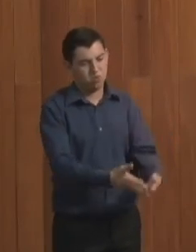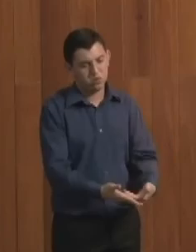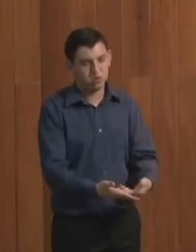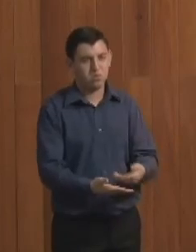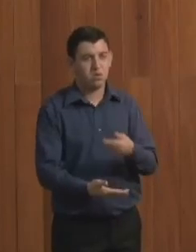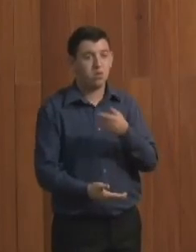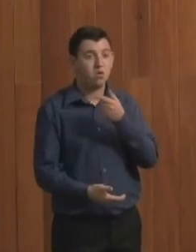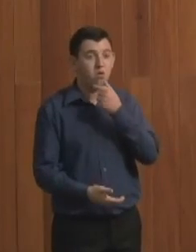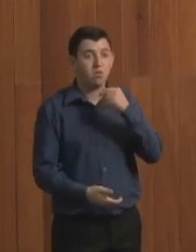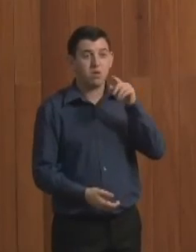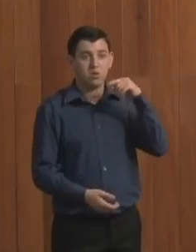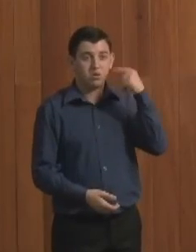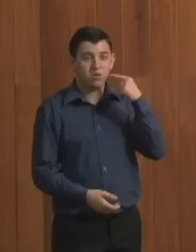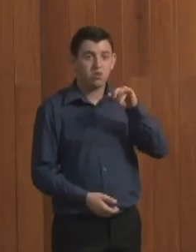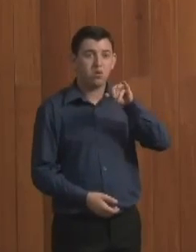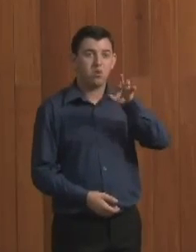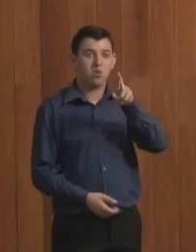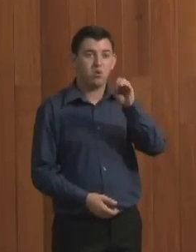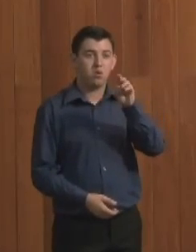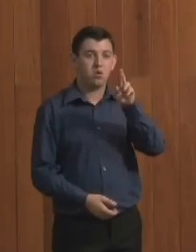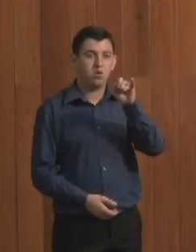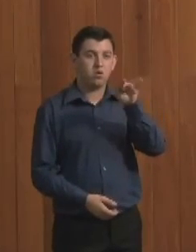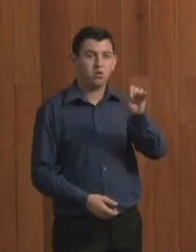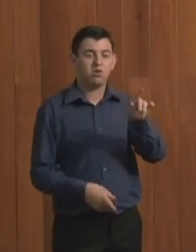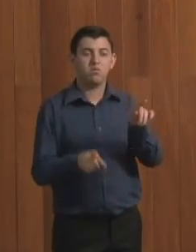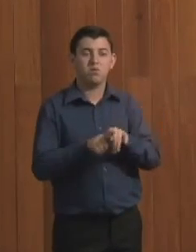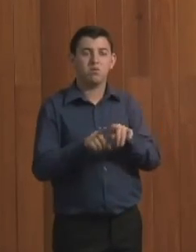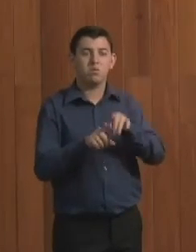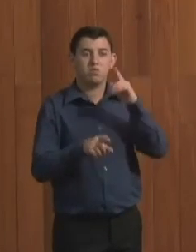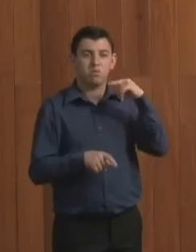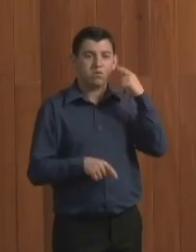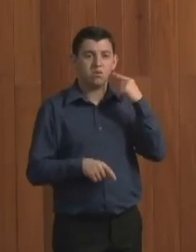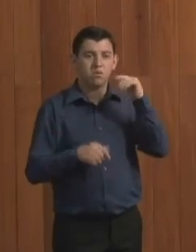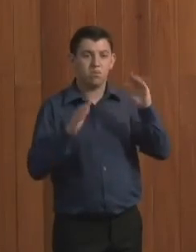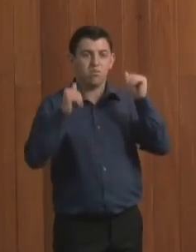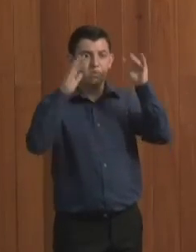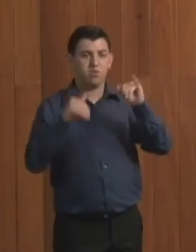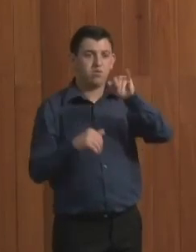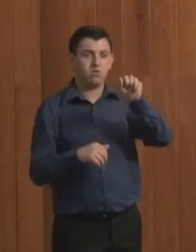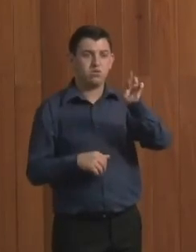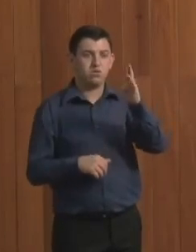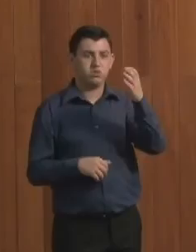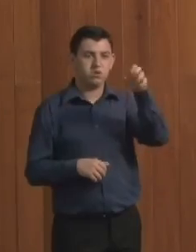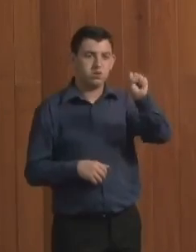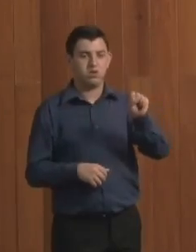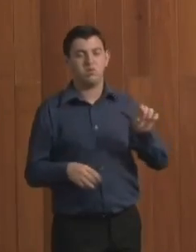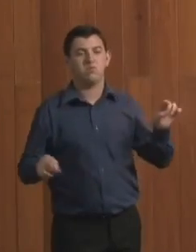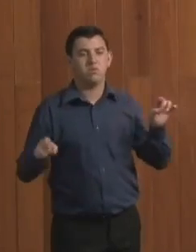e Dr. Jarbas Soares Júnior. Eis a moção.